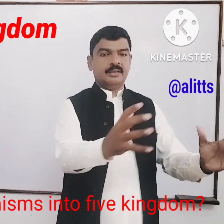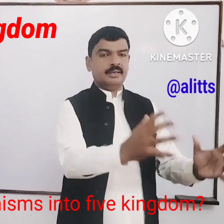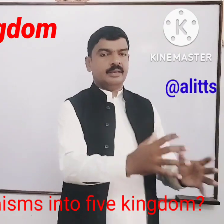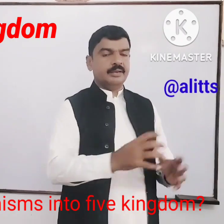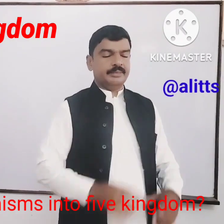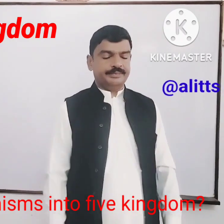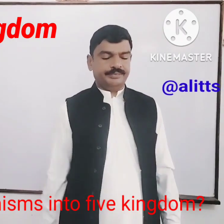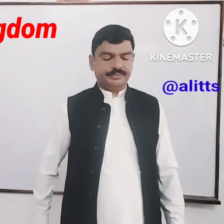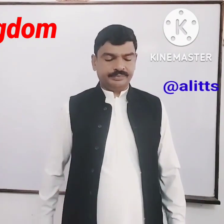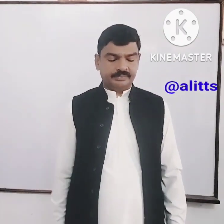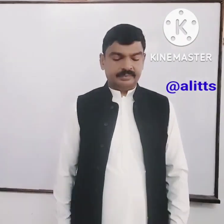किंगडम।